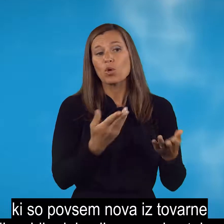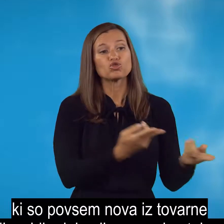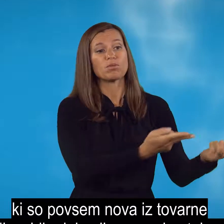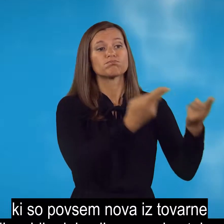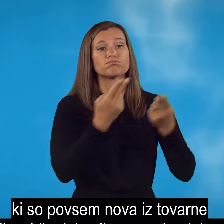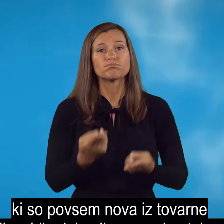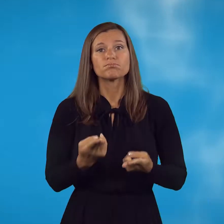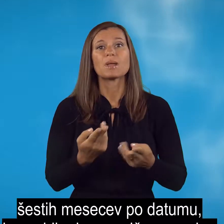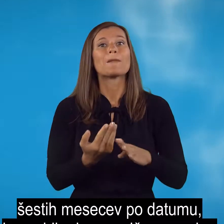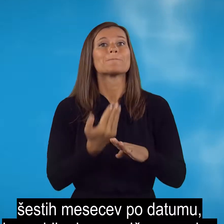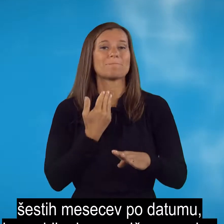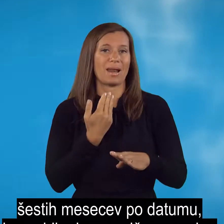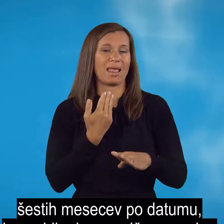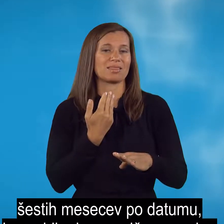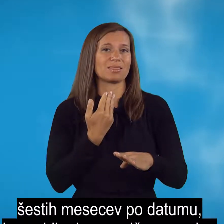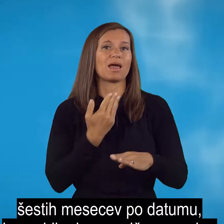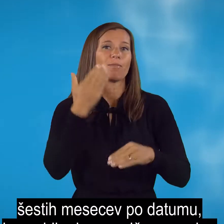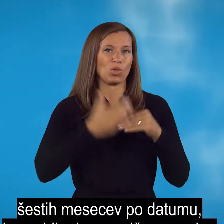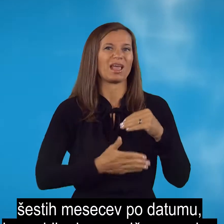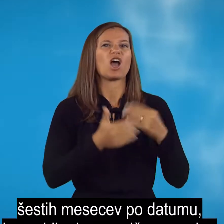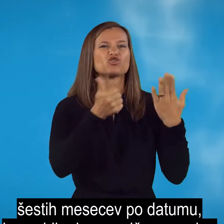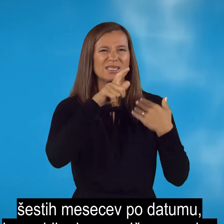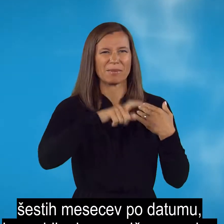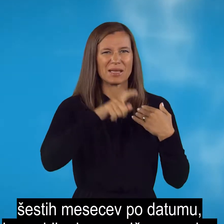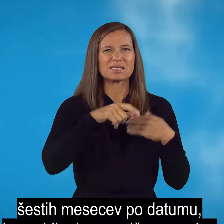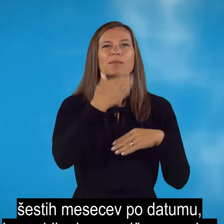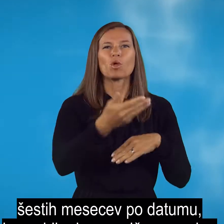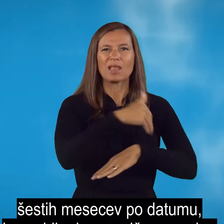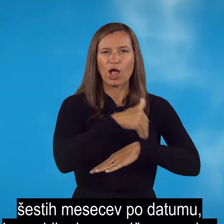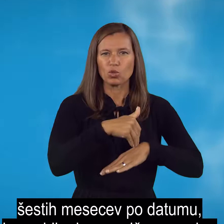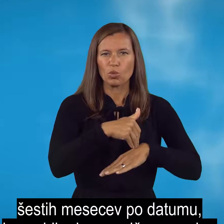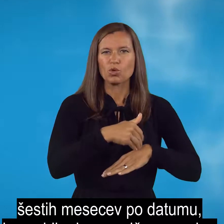pred potekom 6 mesecev po datumu, ko so bila dana prvič v uporabo,